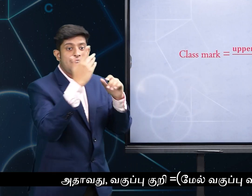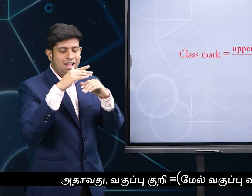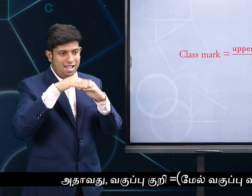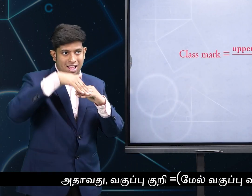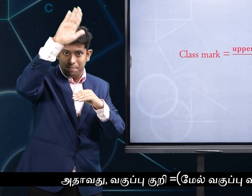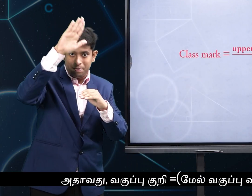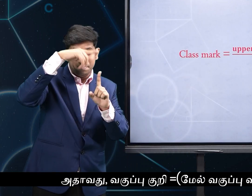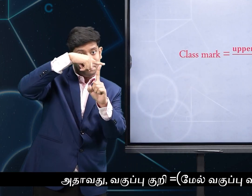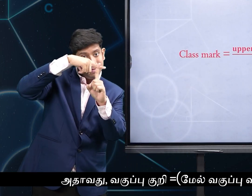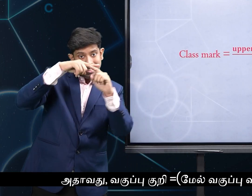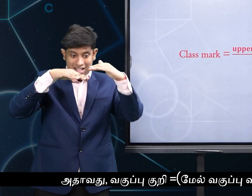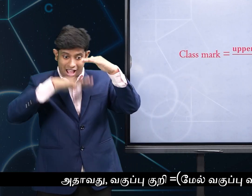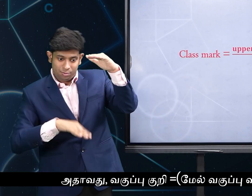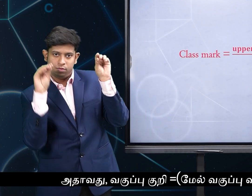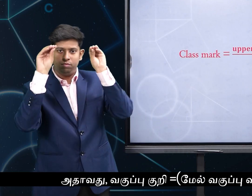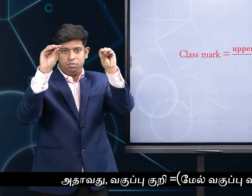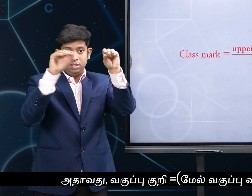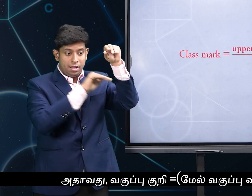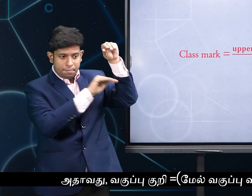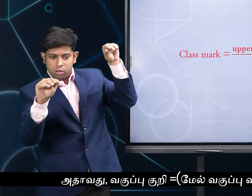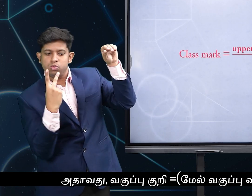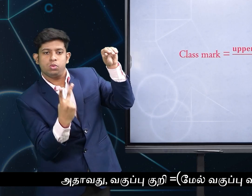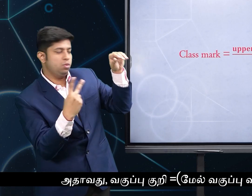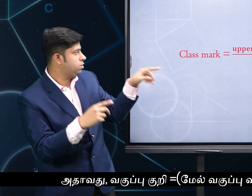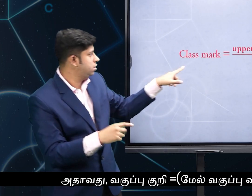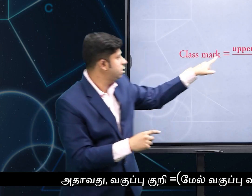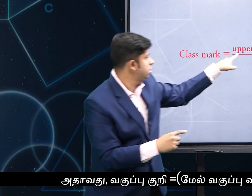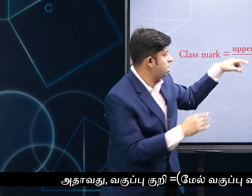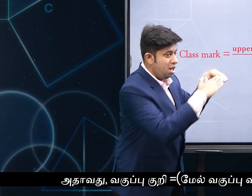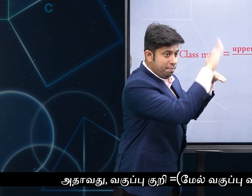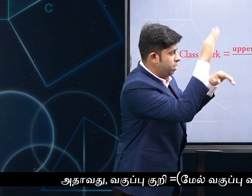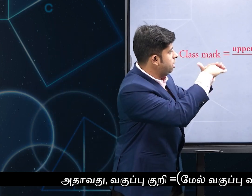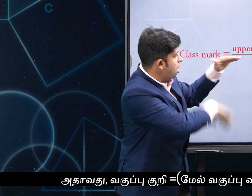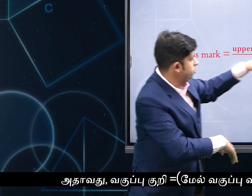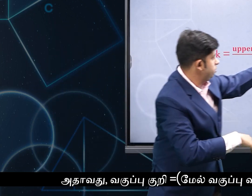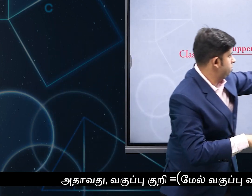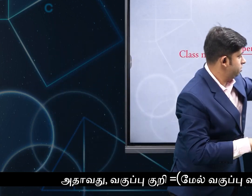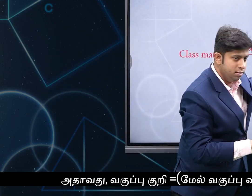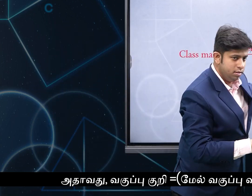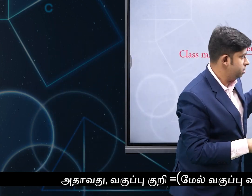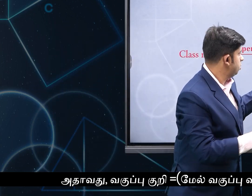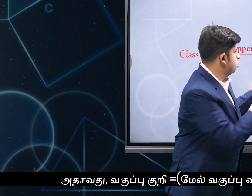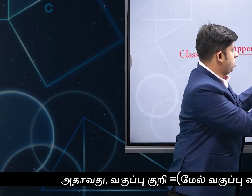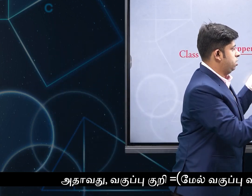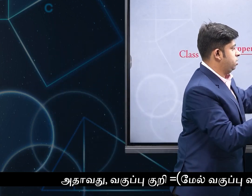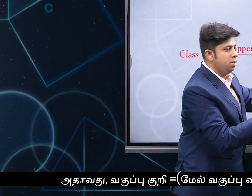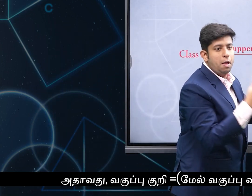அதாவது வகுப்பு குறி ஈடு அடைப்புக்குறிக்குள் மேல் வகுப்பு வரம்பு கூட்டல் கீழ் வகுப்பு